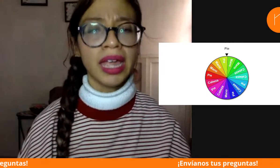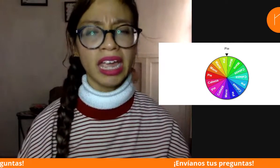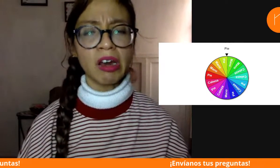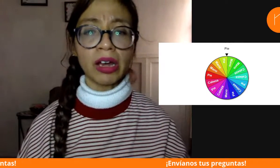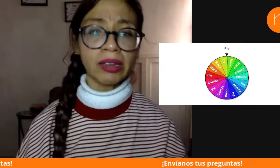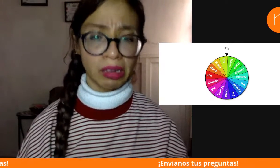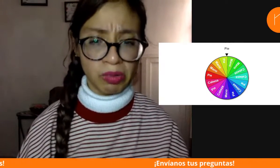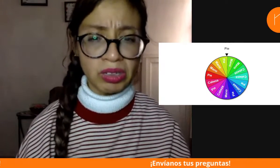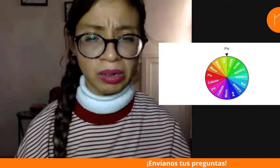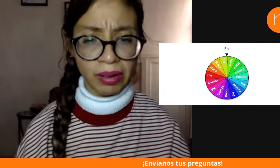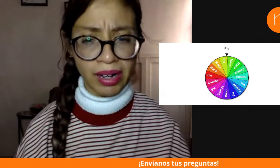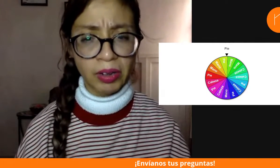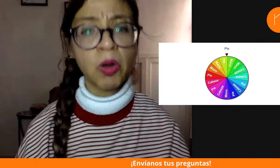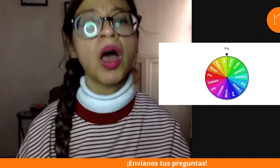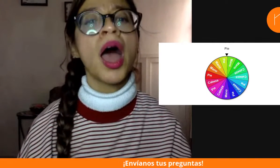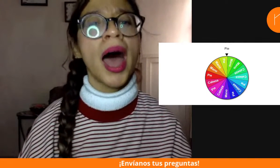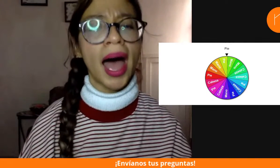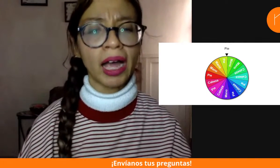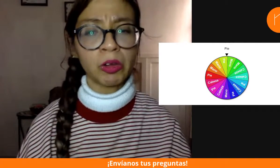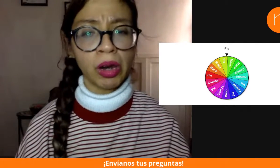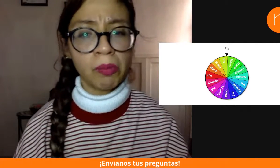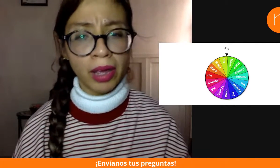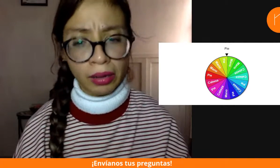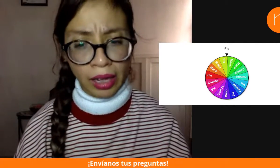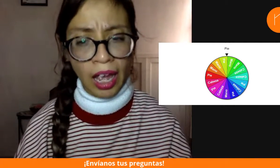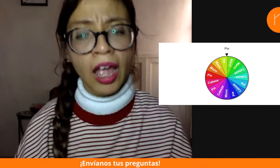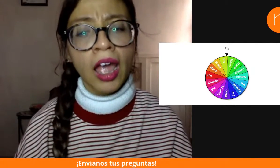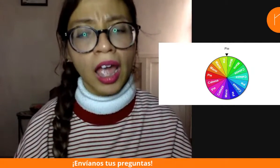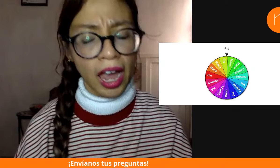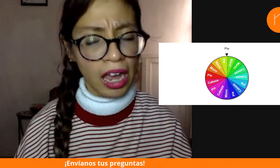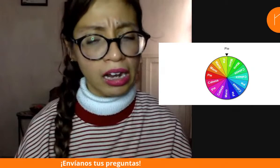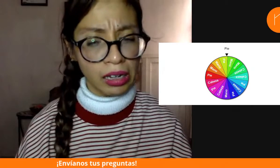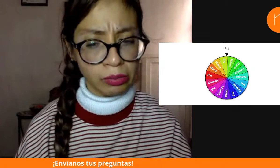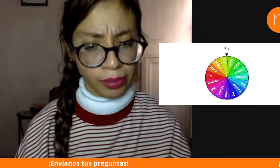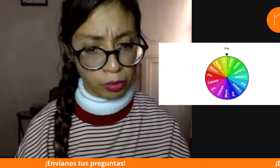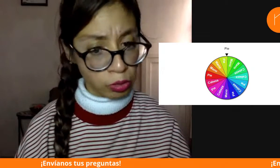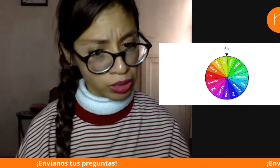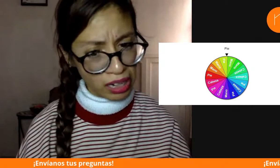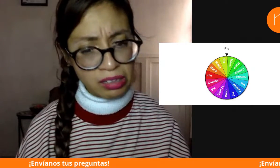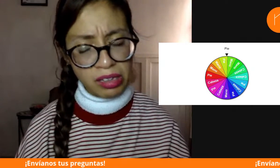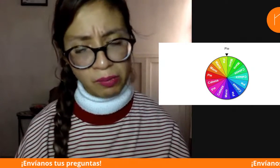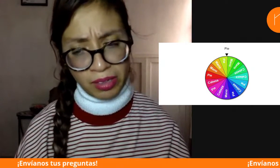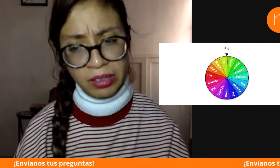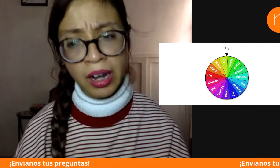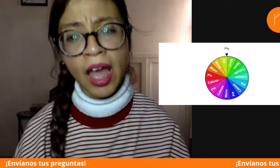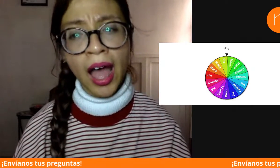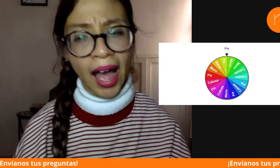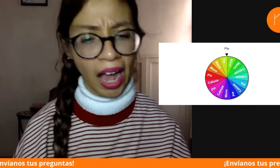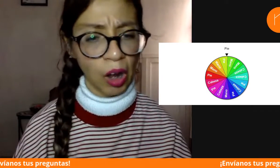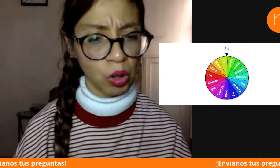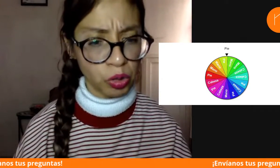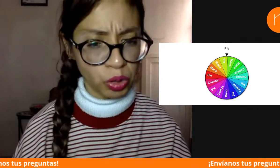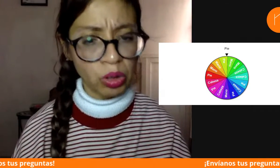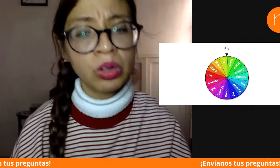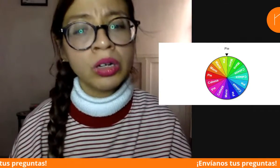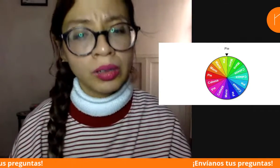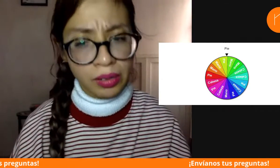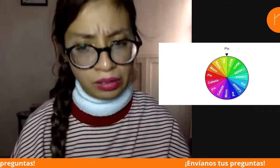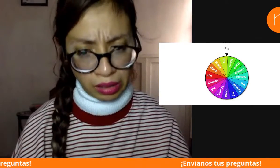Y lo que estamos trabajando actualmente en las manos Tech Semestre. Agosto,